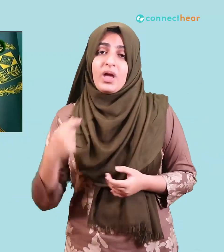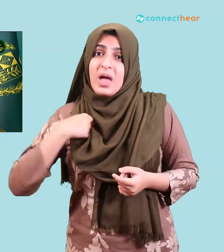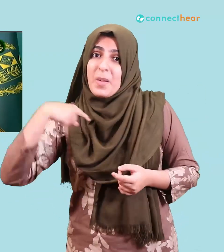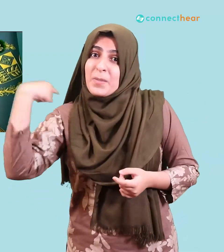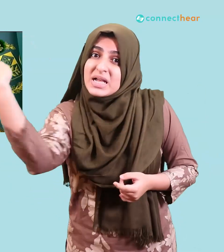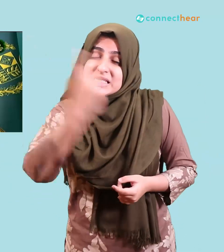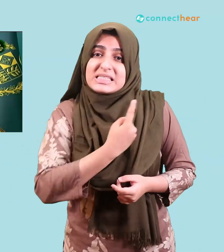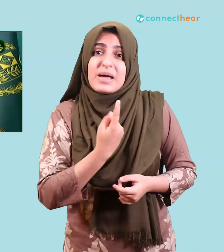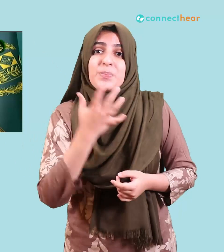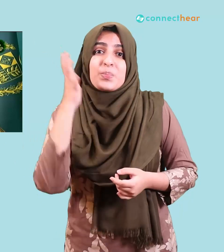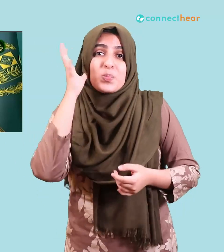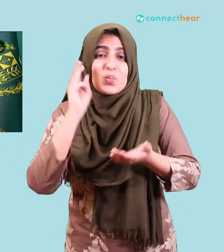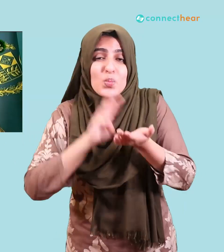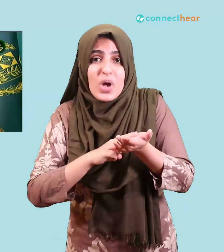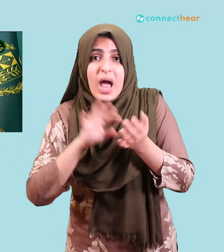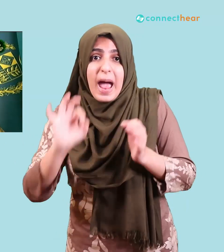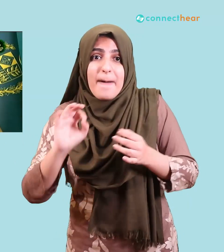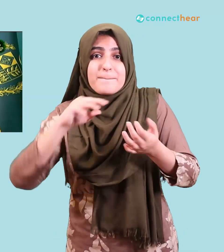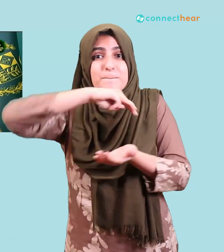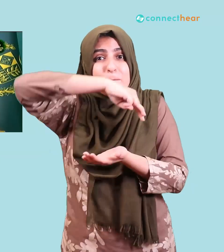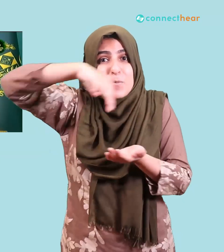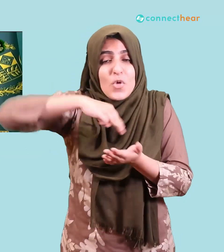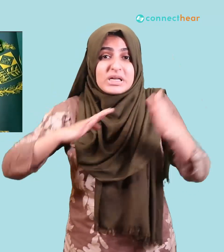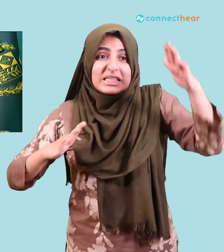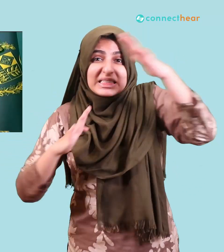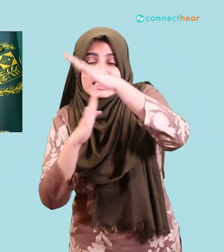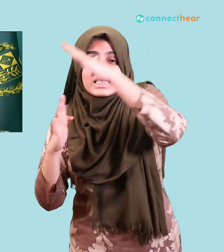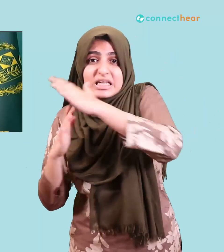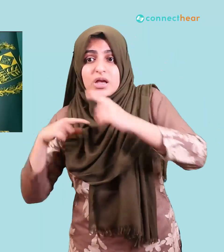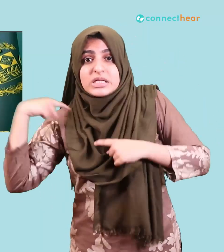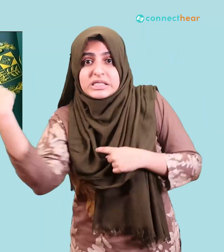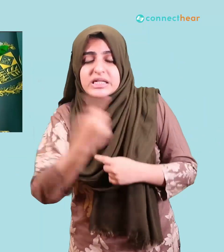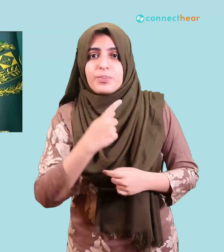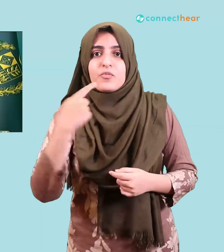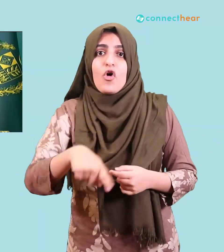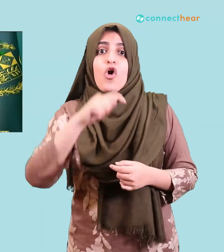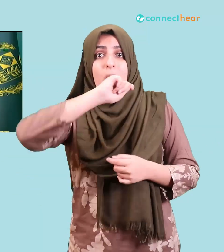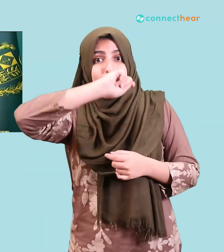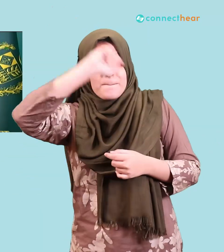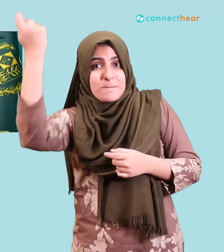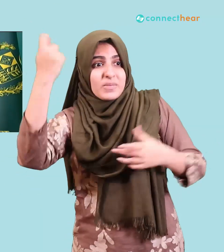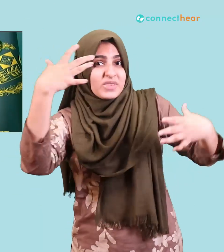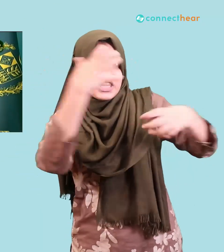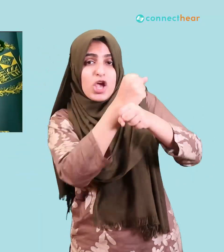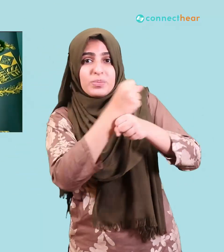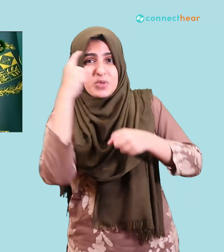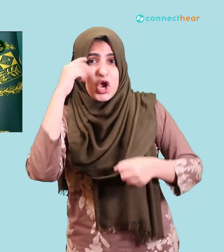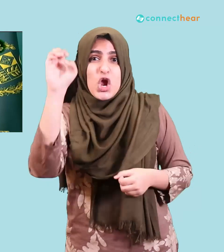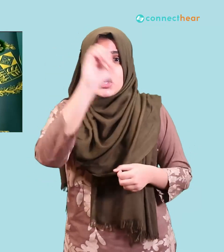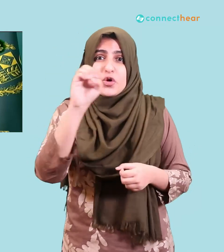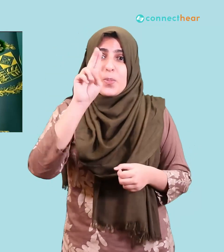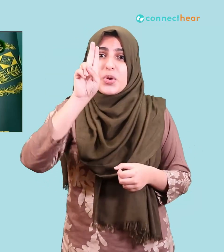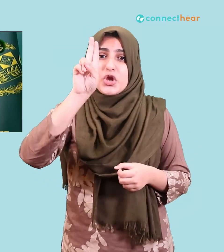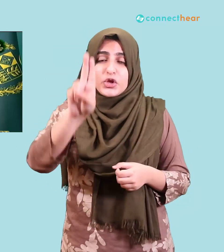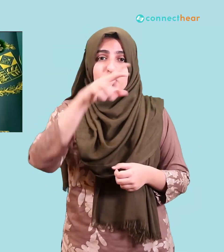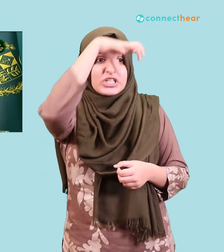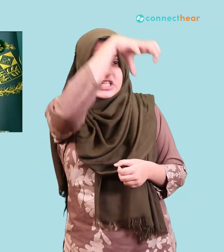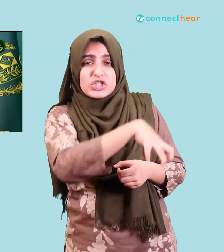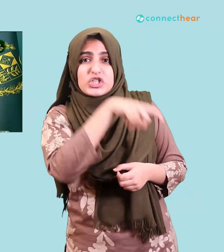سارے مسلمان ملک کے جو ہیڈز ہیں، ہم مل کے مغرب کے فورمز میں، یورپین یونین میں، یونائٹڈ نیشنز